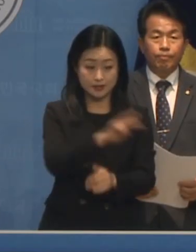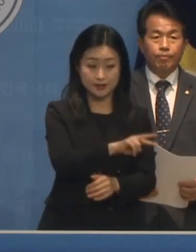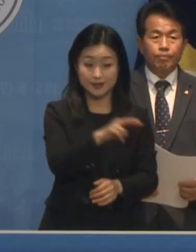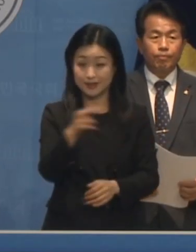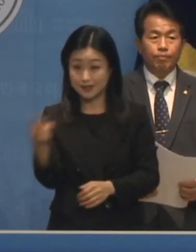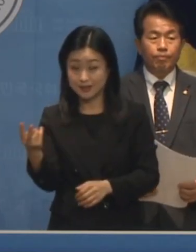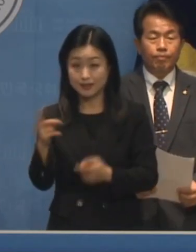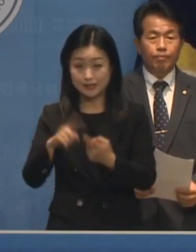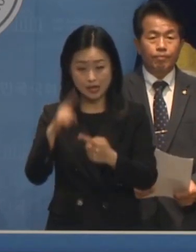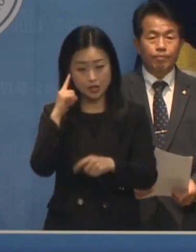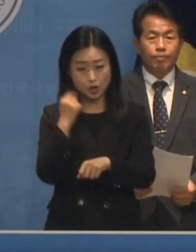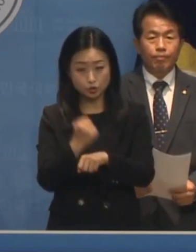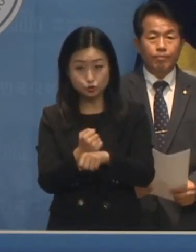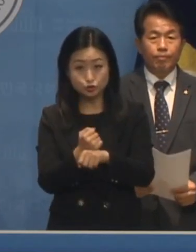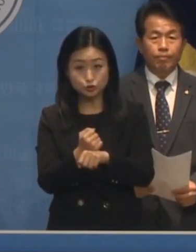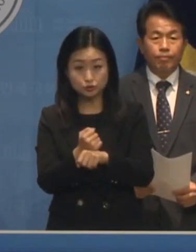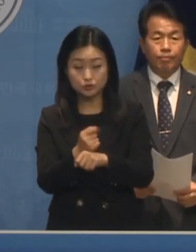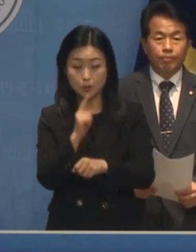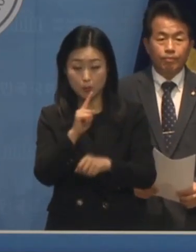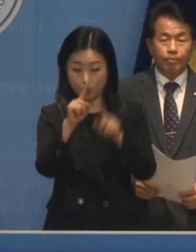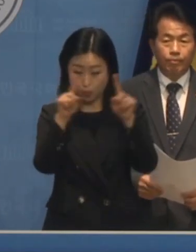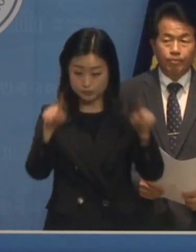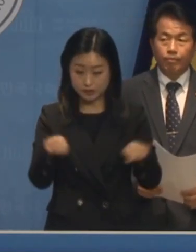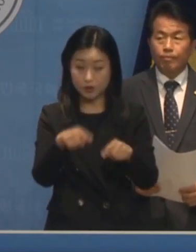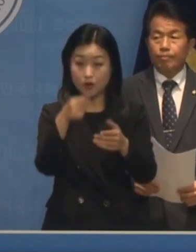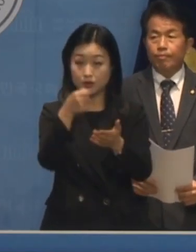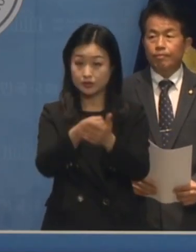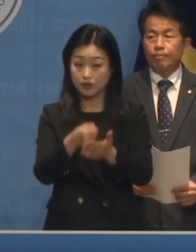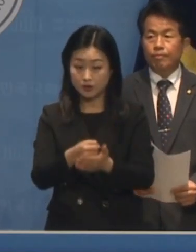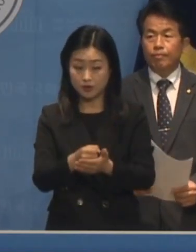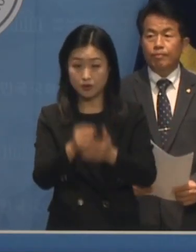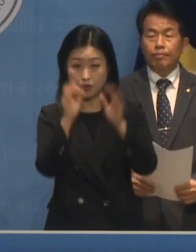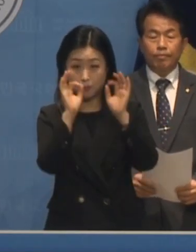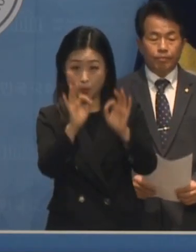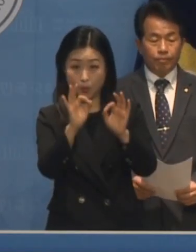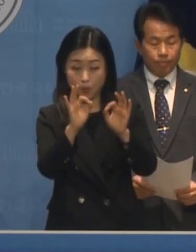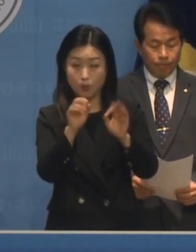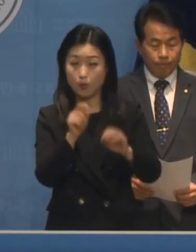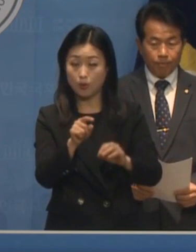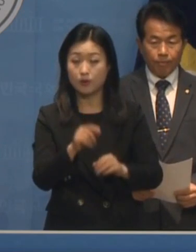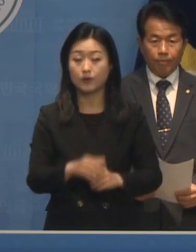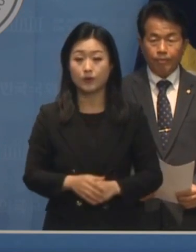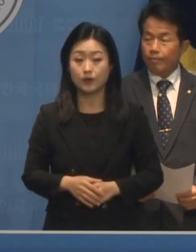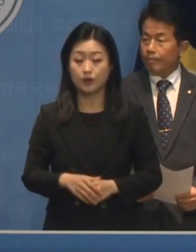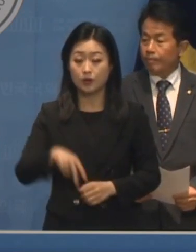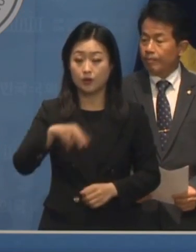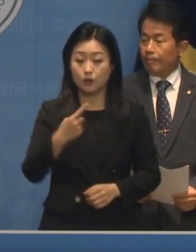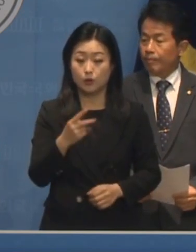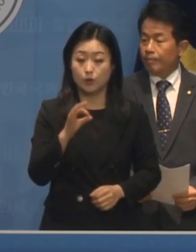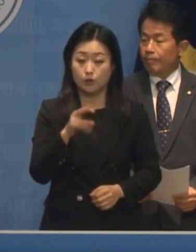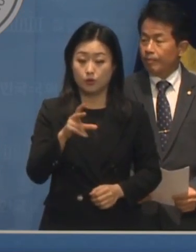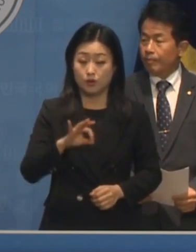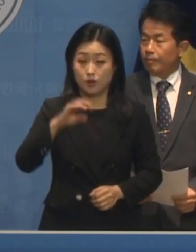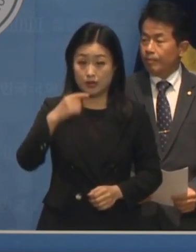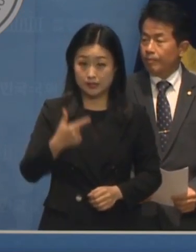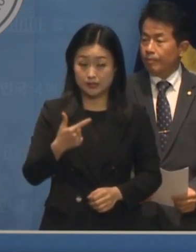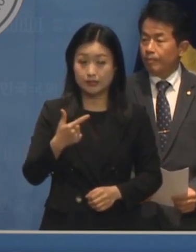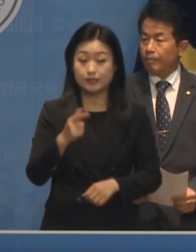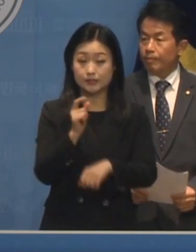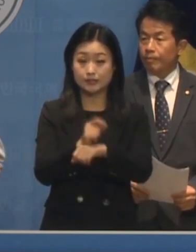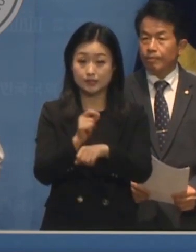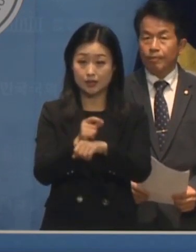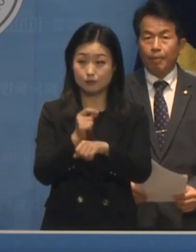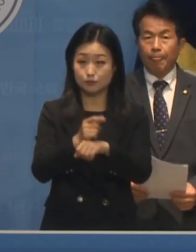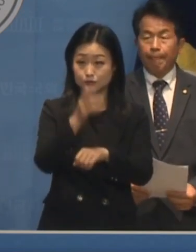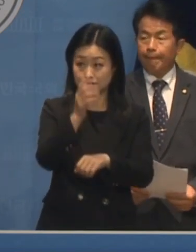채택하는 등이 경과 설명에 대해서 인천공항 지역지부 소형은 사무처장님 모시고 들어보도록